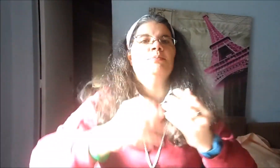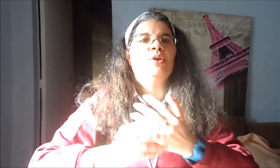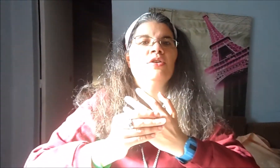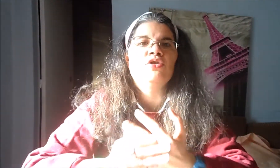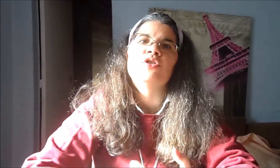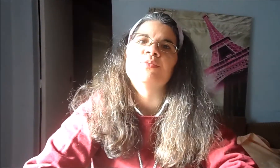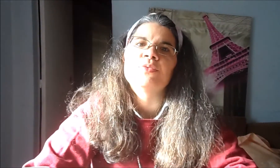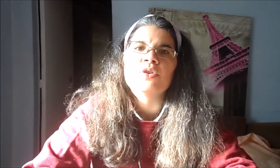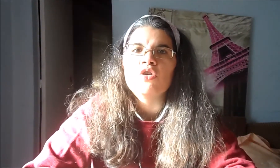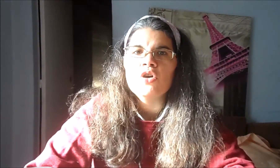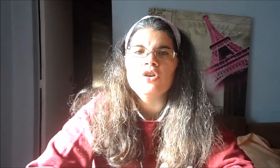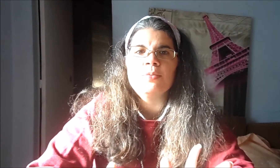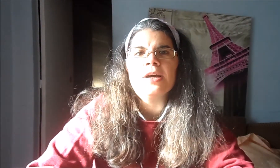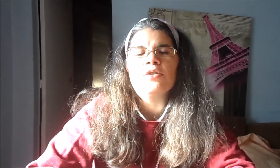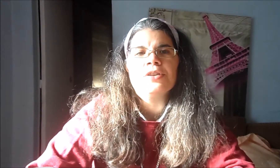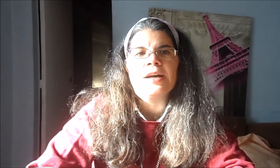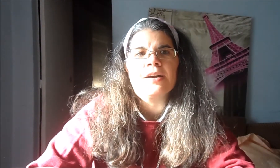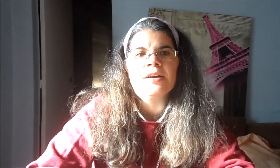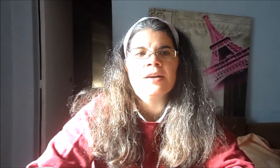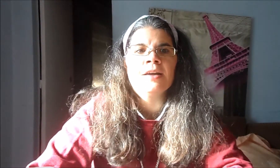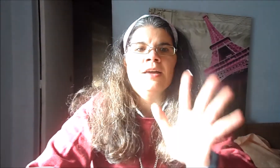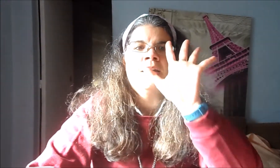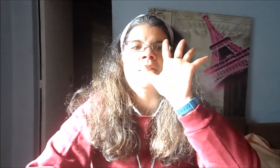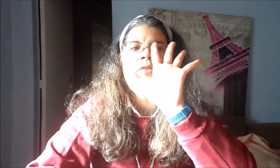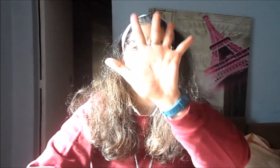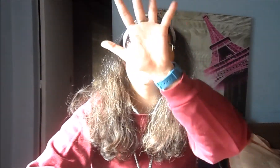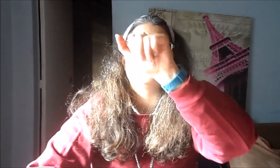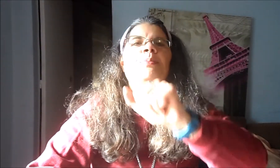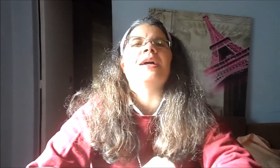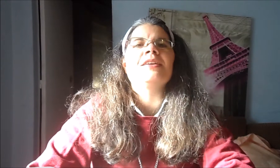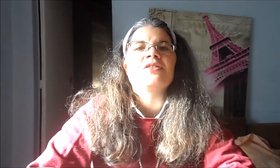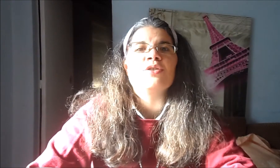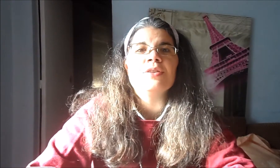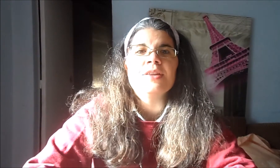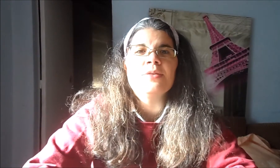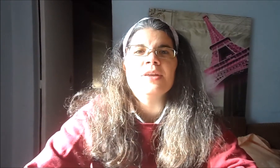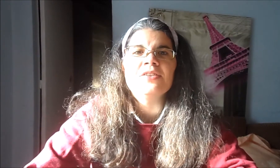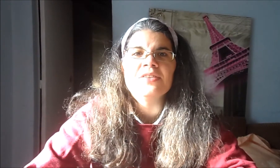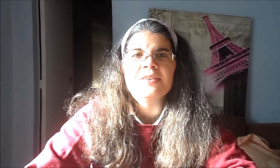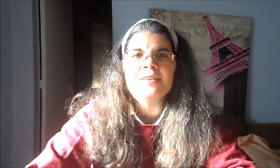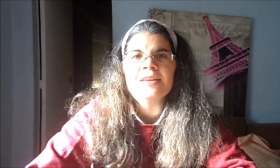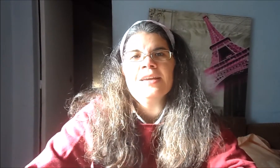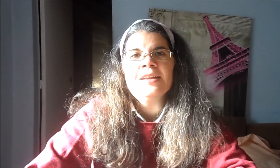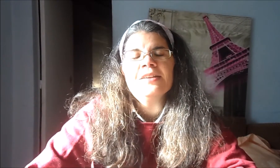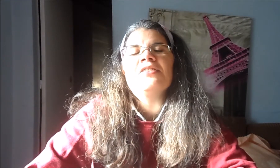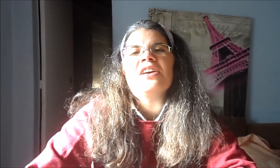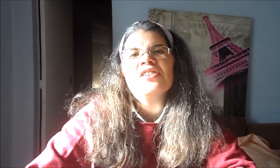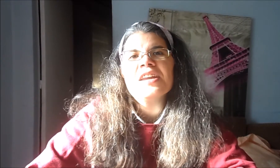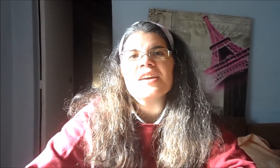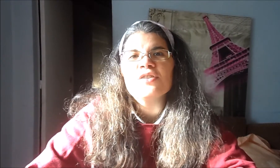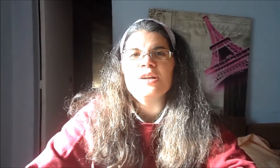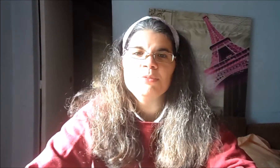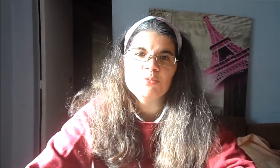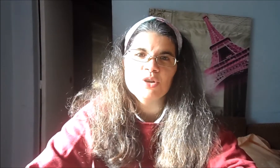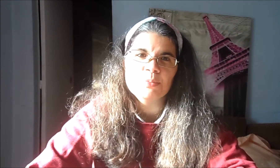Hola, Clan Poderoso. Hoy os voy a contar 5 pequeñas coincidencias de esta serie con el mismo